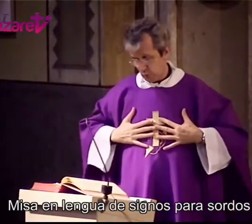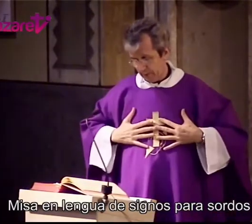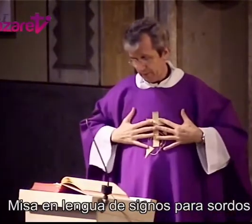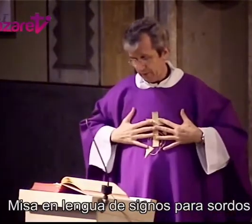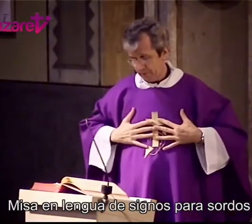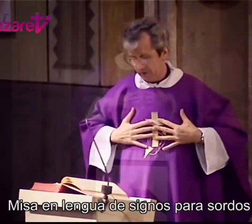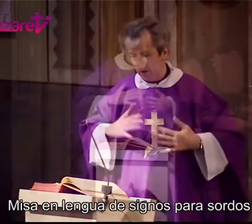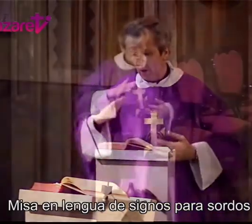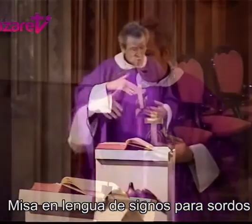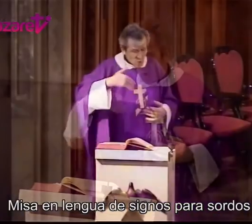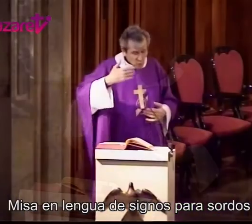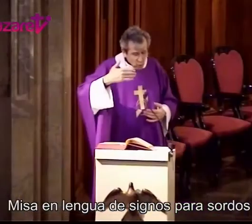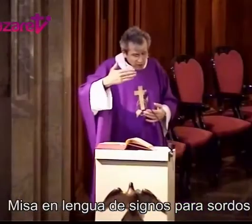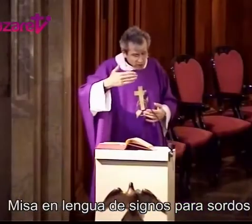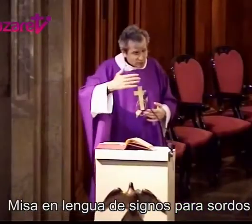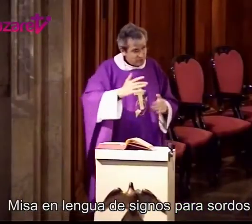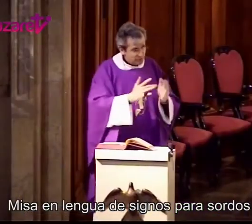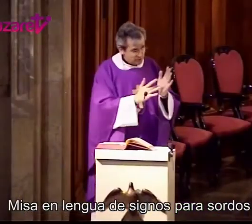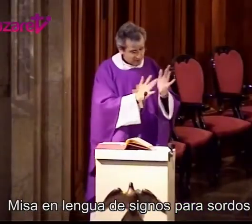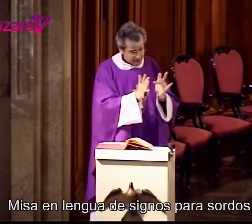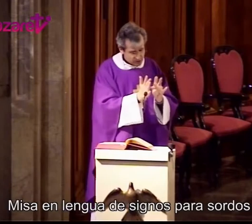cuerpo. Cuando Jesús